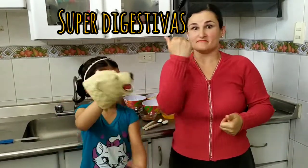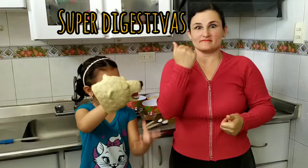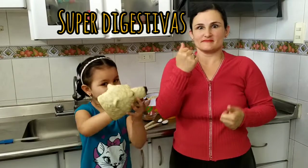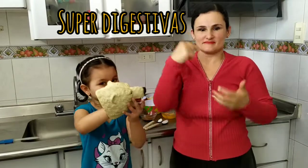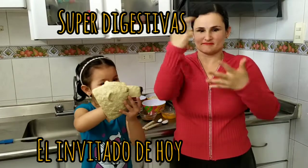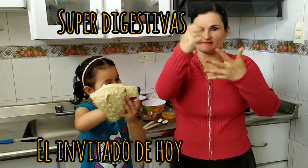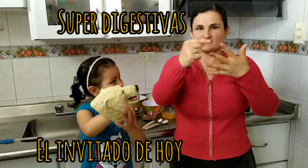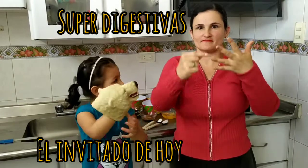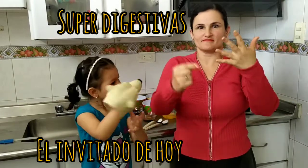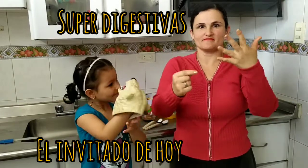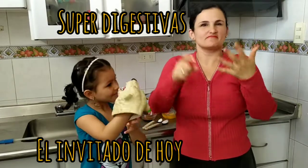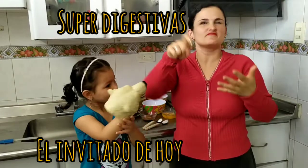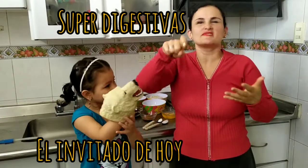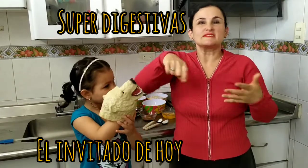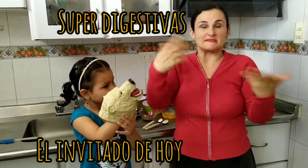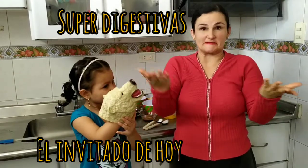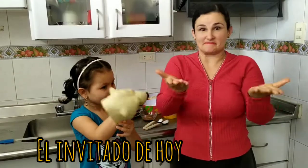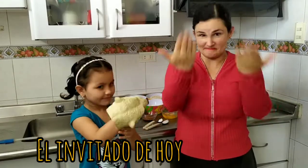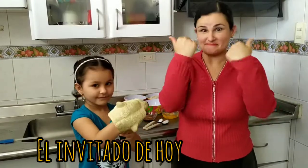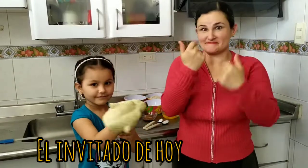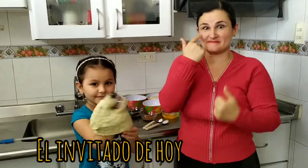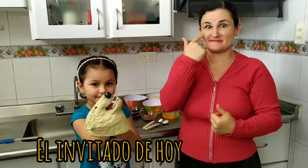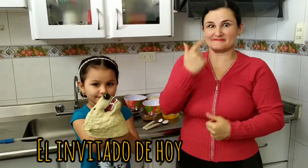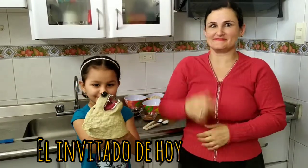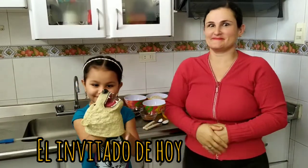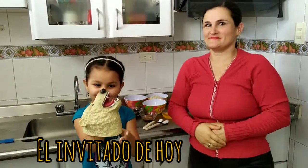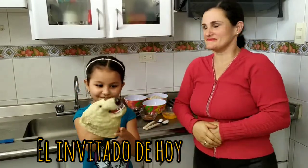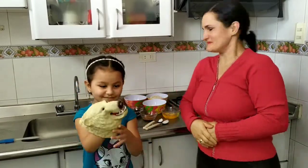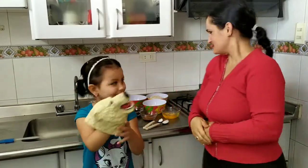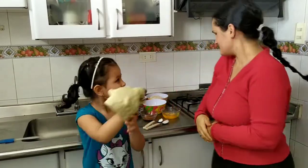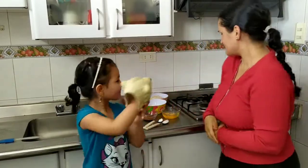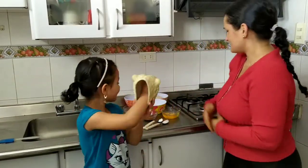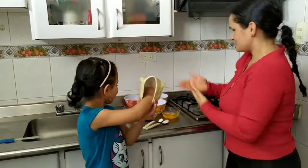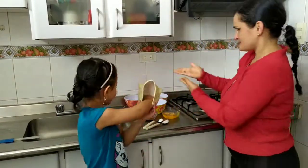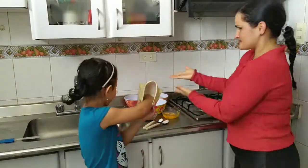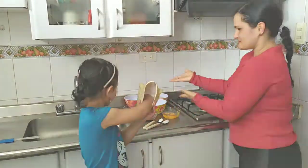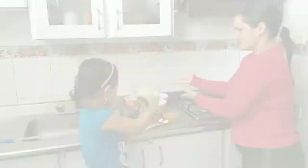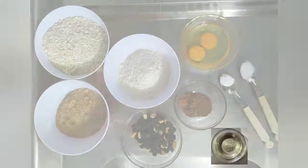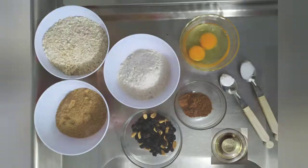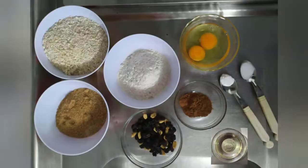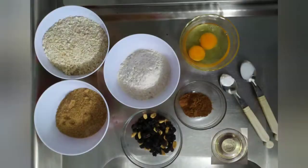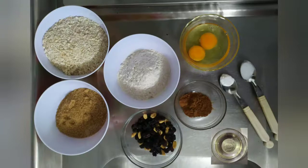digestión. Vamos a mirar qué necesitamos para hacer la receta.